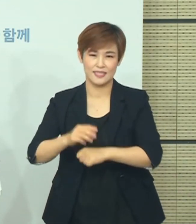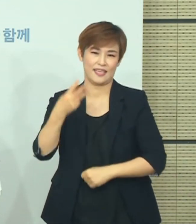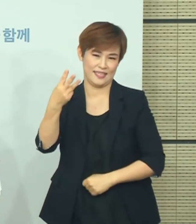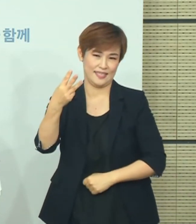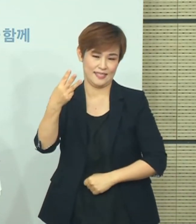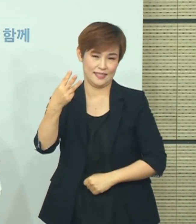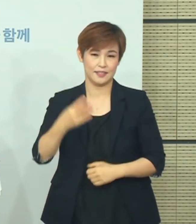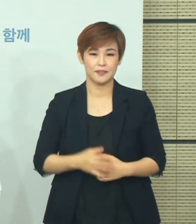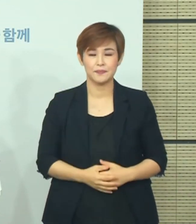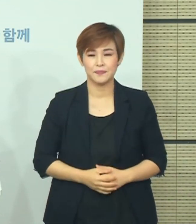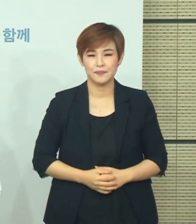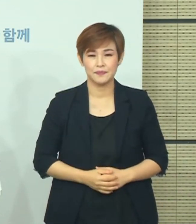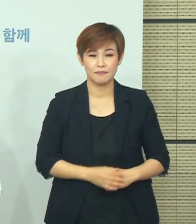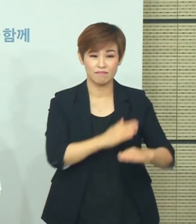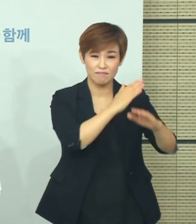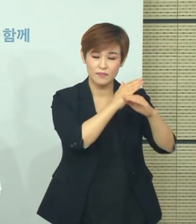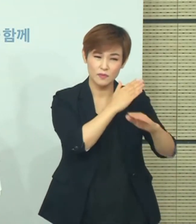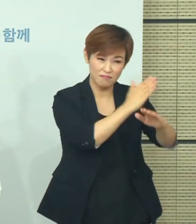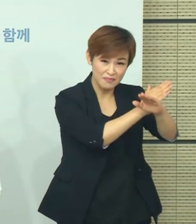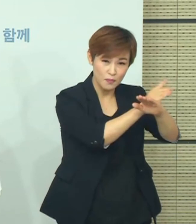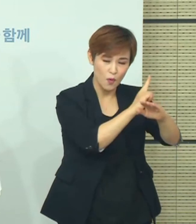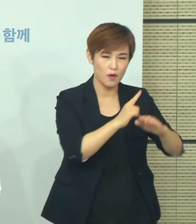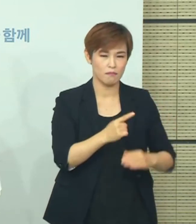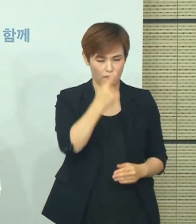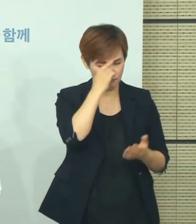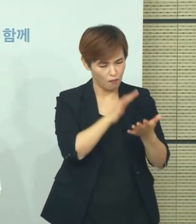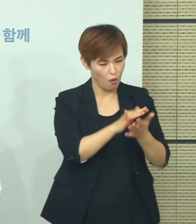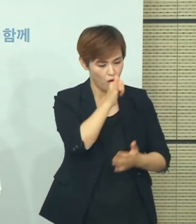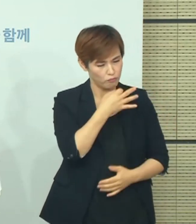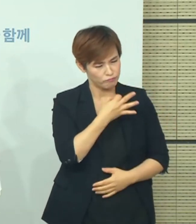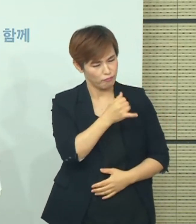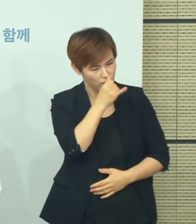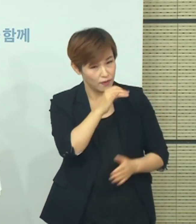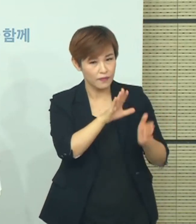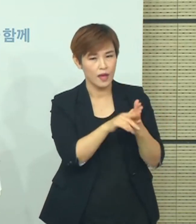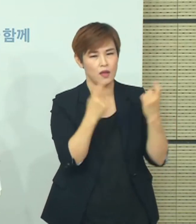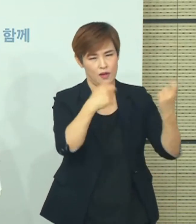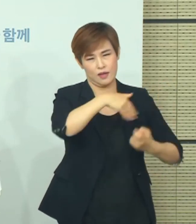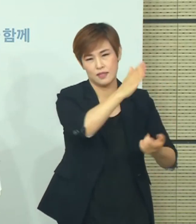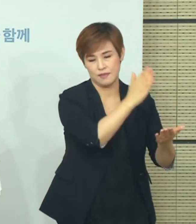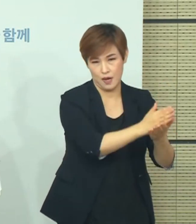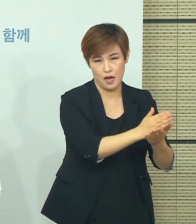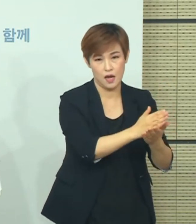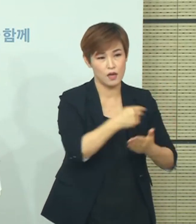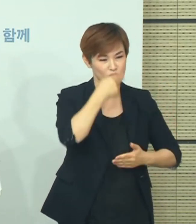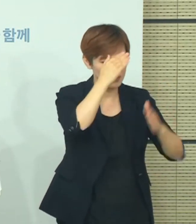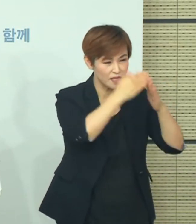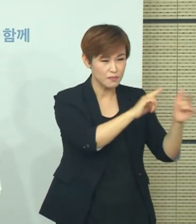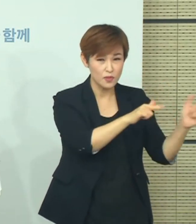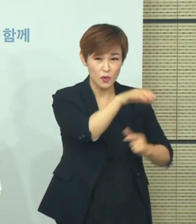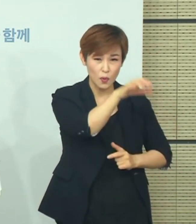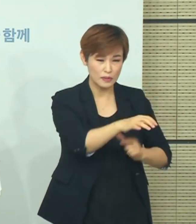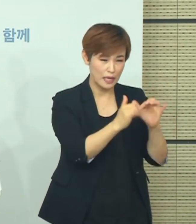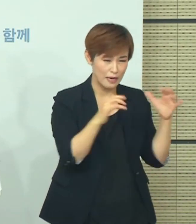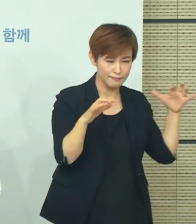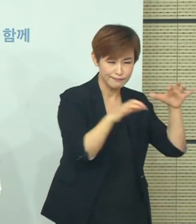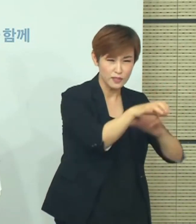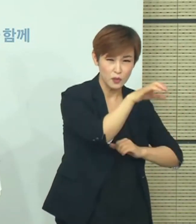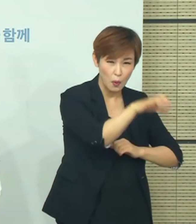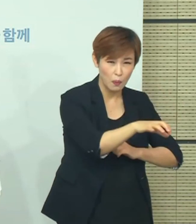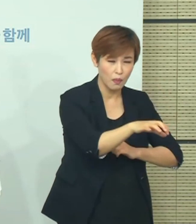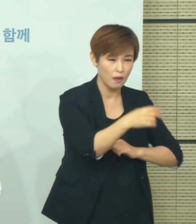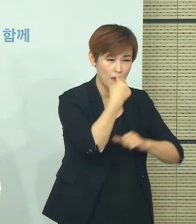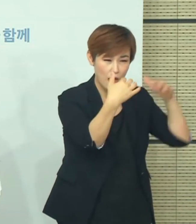주시기 바랍니다. 발열과 호흡기 증상이 있으면 여행 가지 않기, 유흥시설 등 밀폐, 밀집된